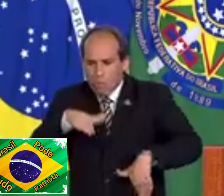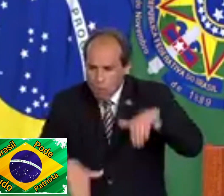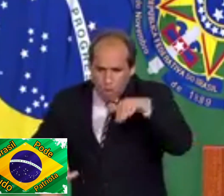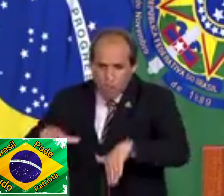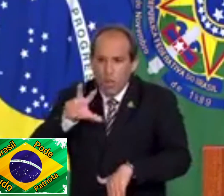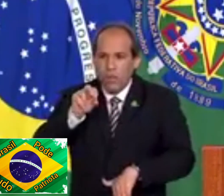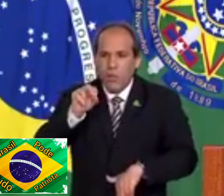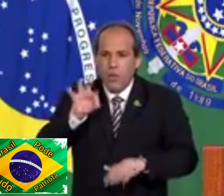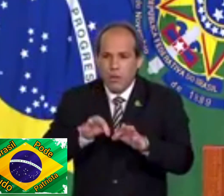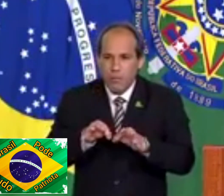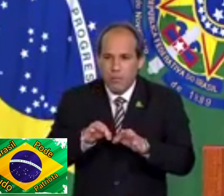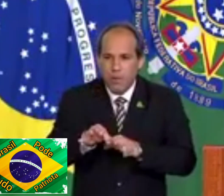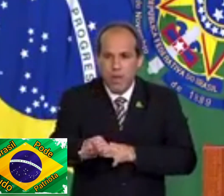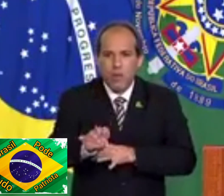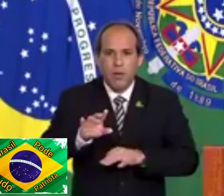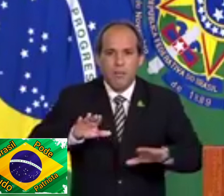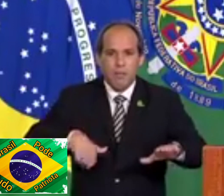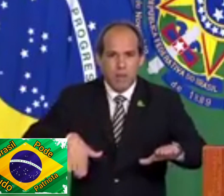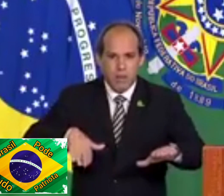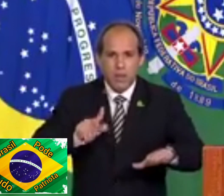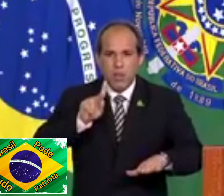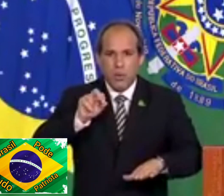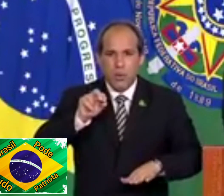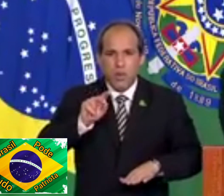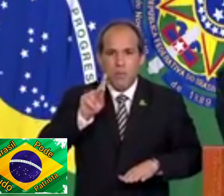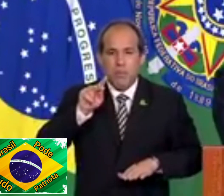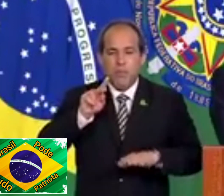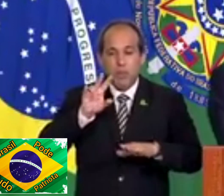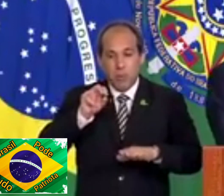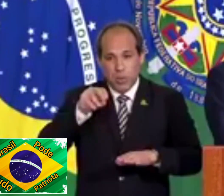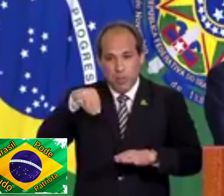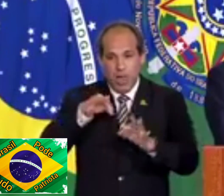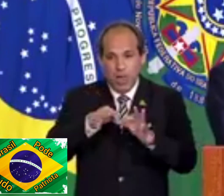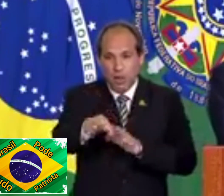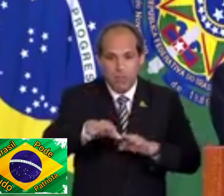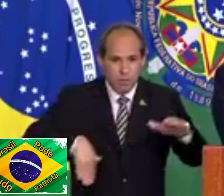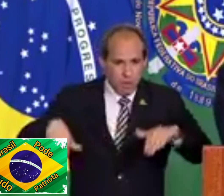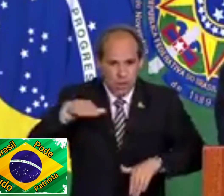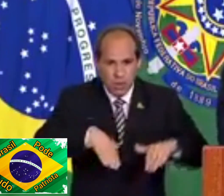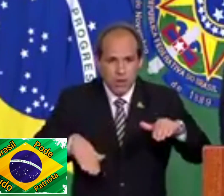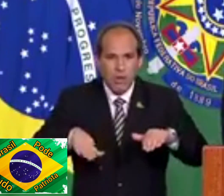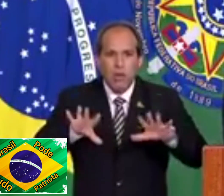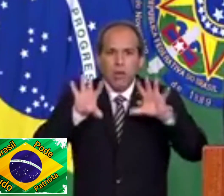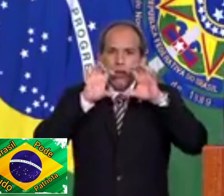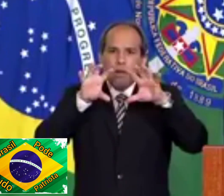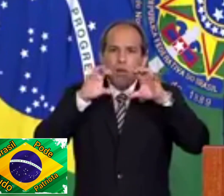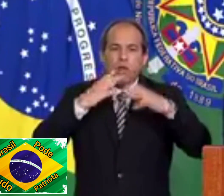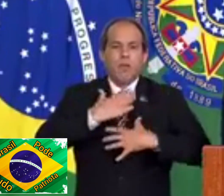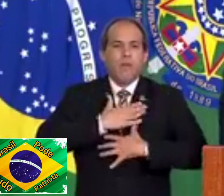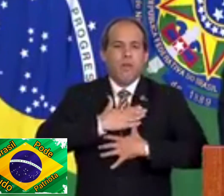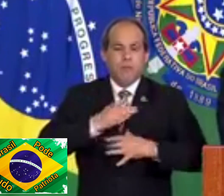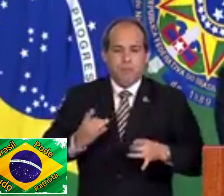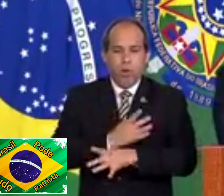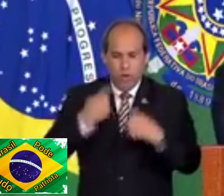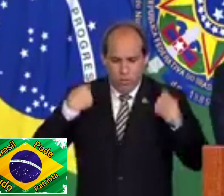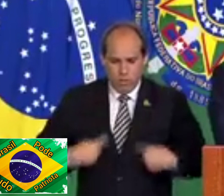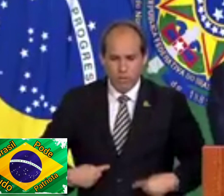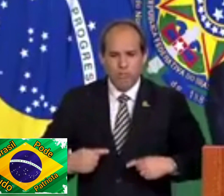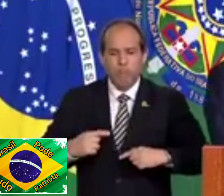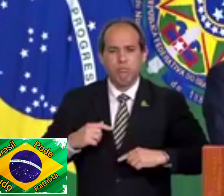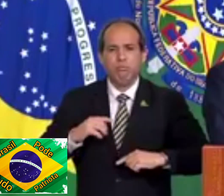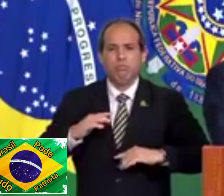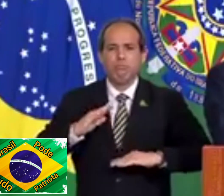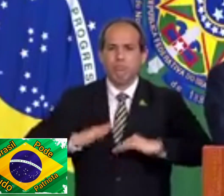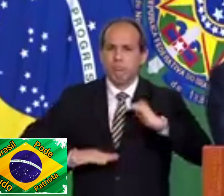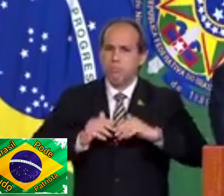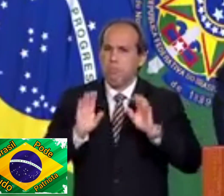em apneia e sem pé de pato. Eu tinha um preparo físico excepcional. Eu era atleta das Forças Armadas